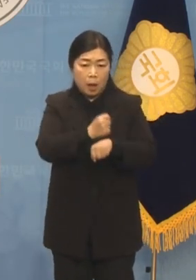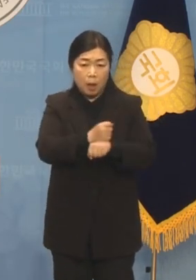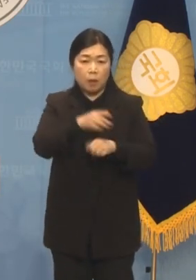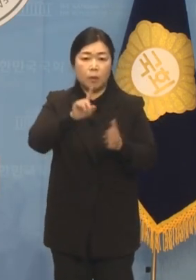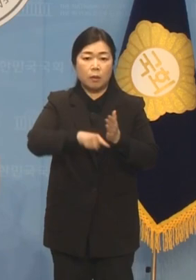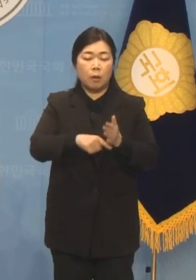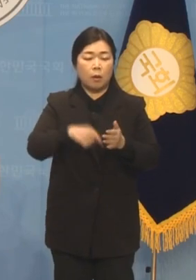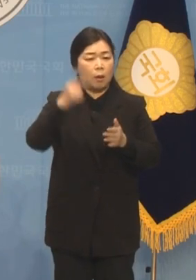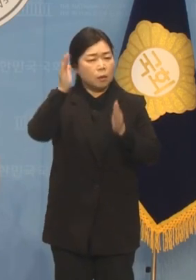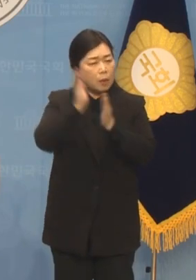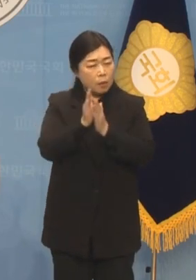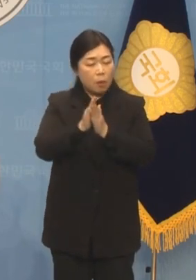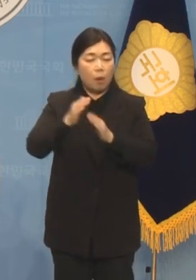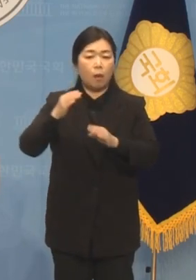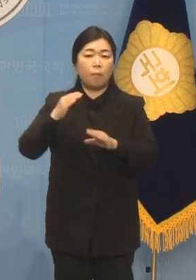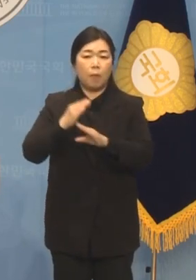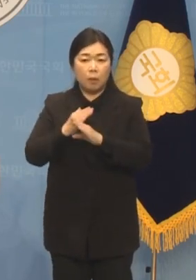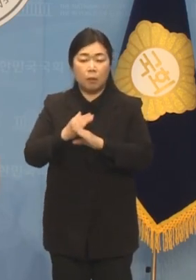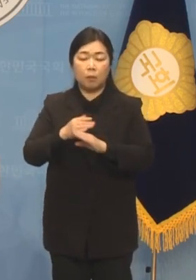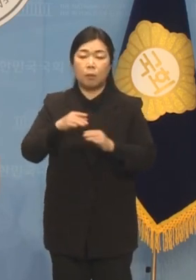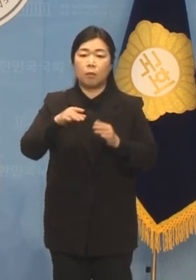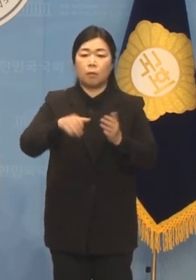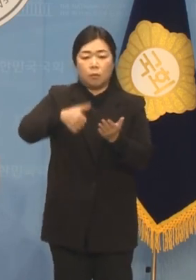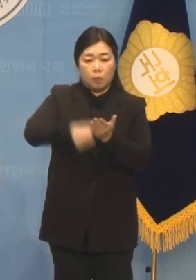동료들을 설득하려 노력했습니다.